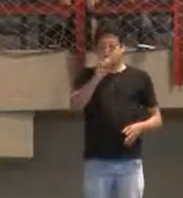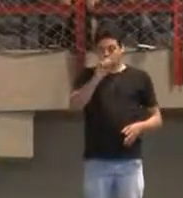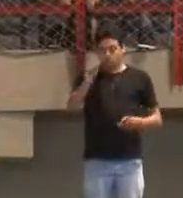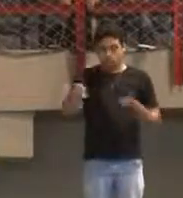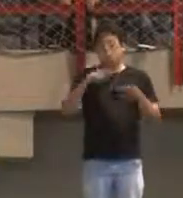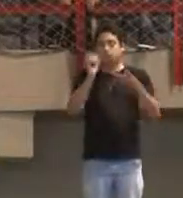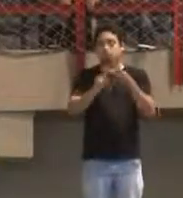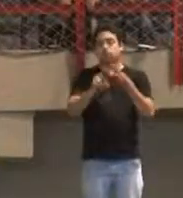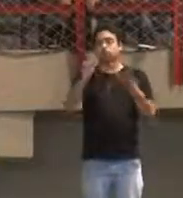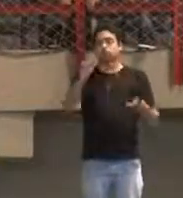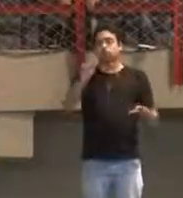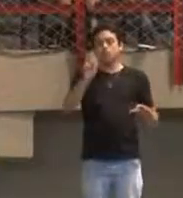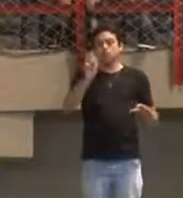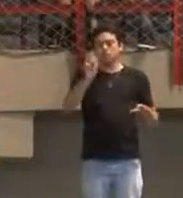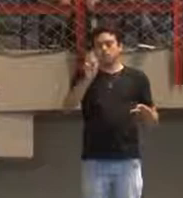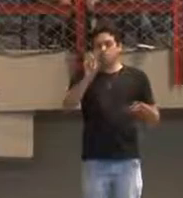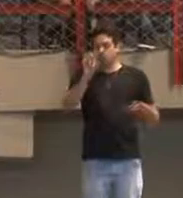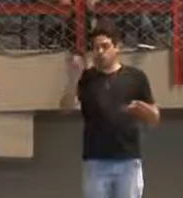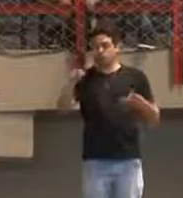Azevedo e do Castro Alves,